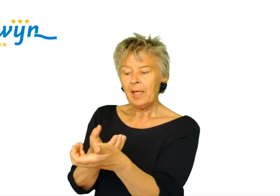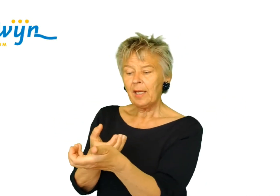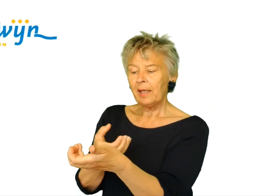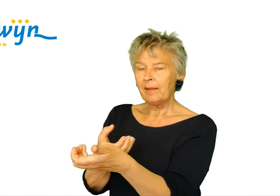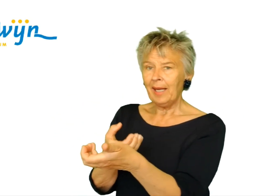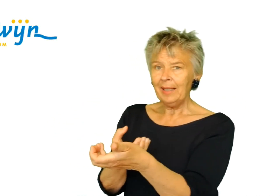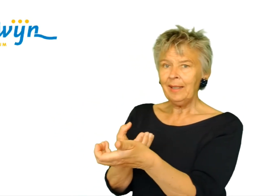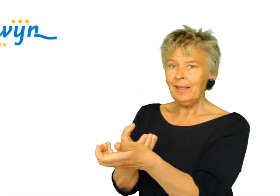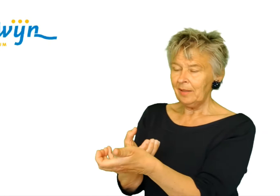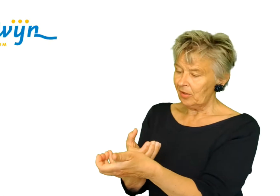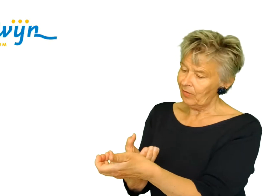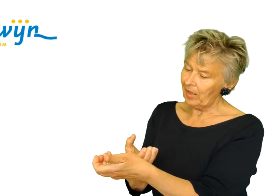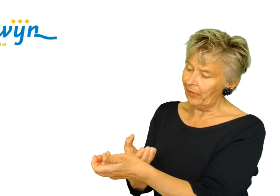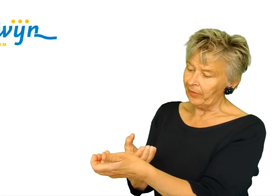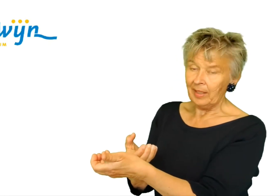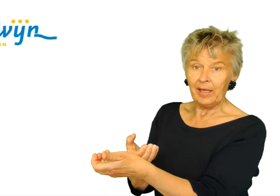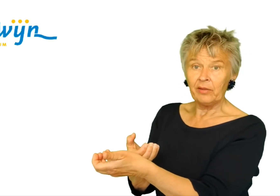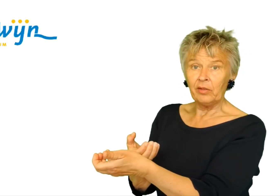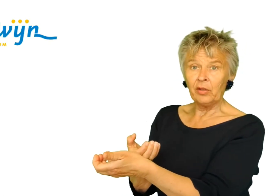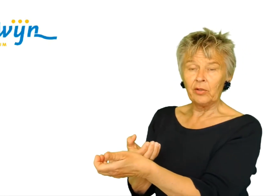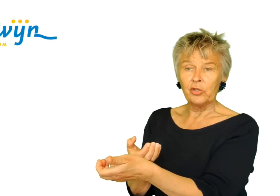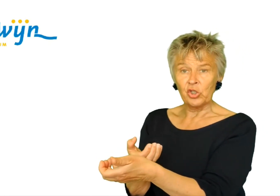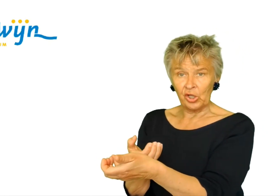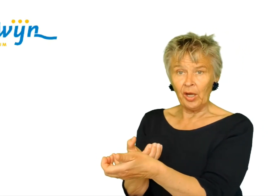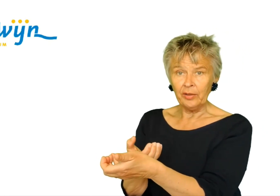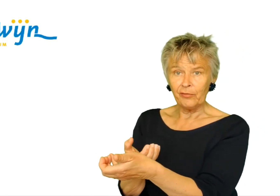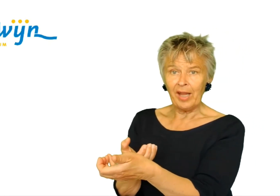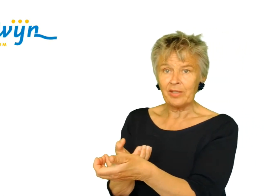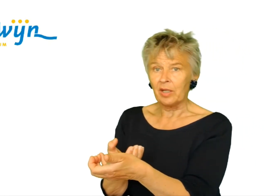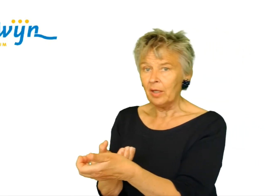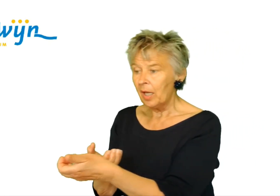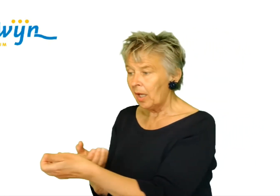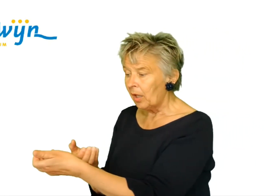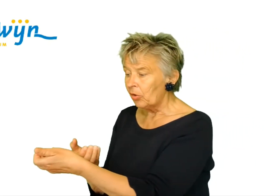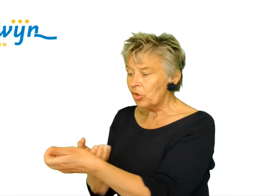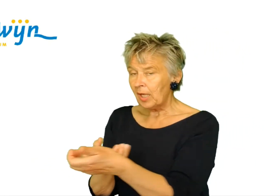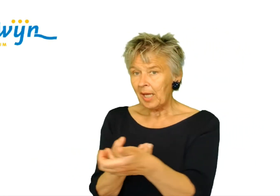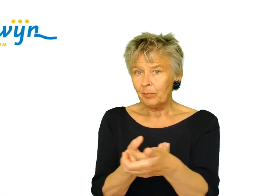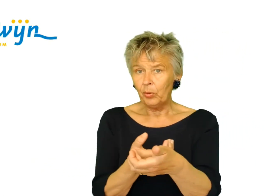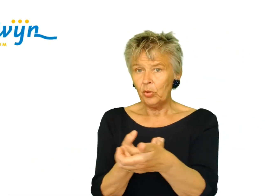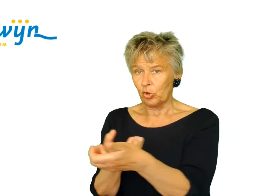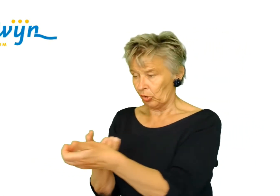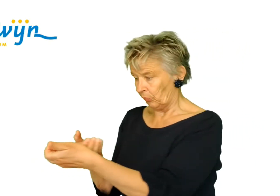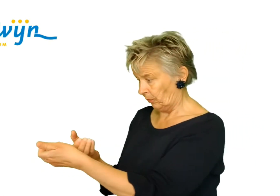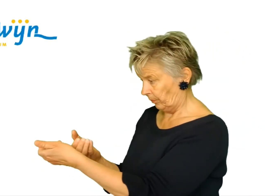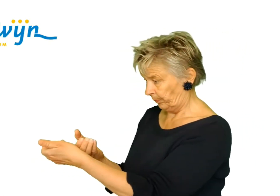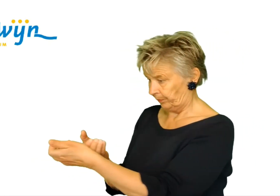eigenlijk ligt in die twee handen ligt de slang, de waterslang. Dus je gaat blussen.